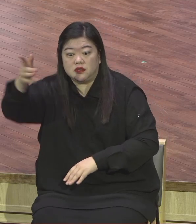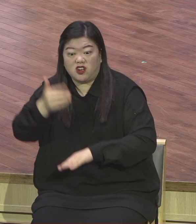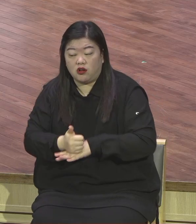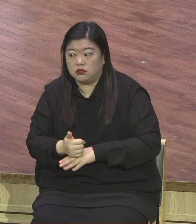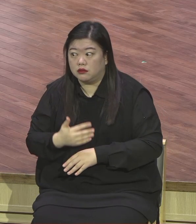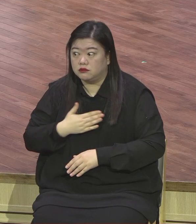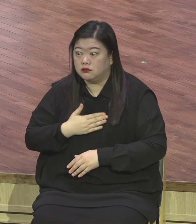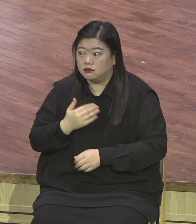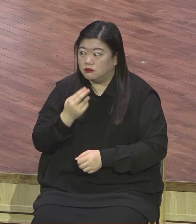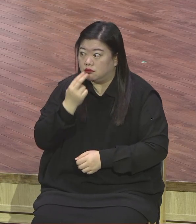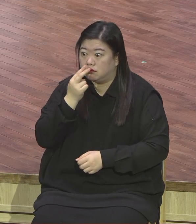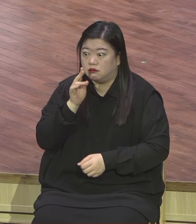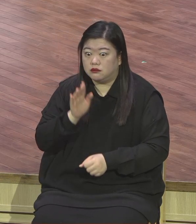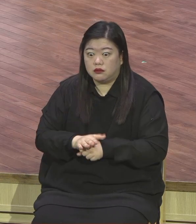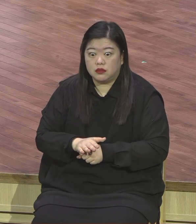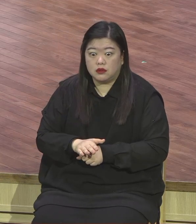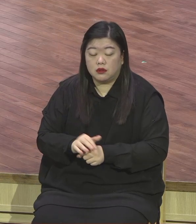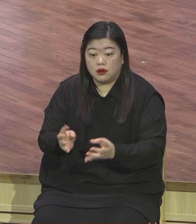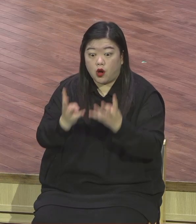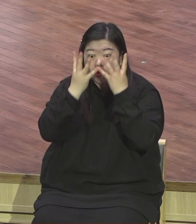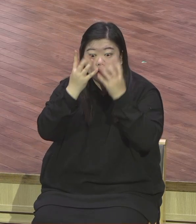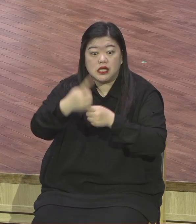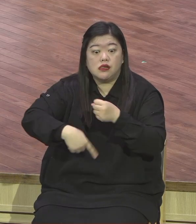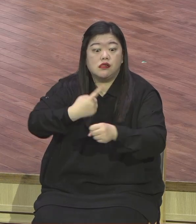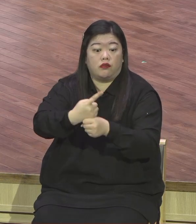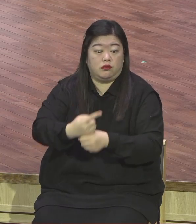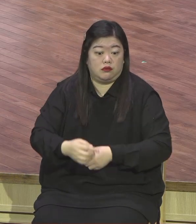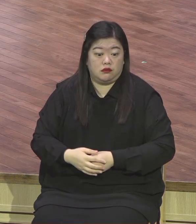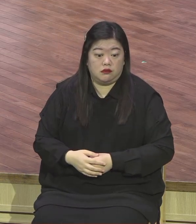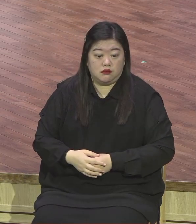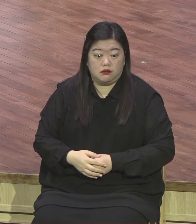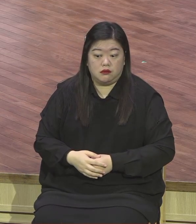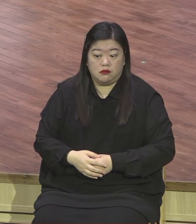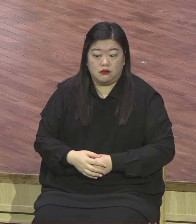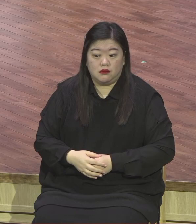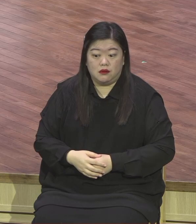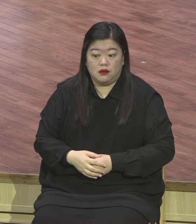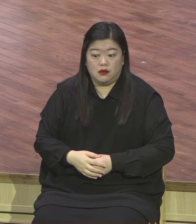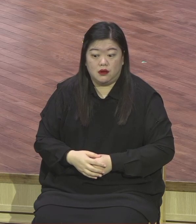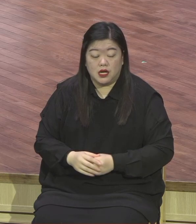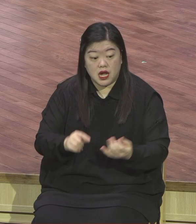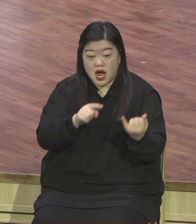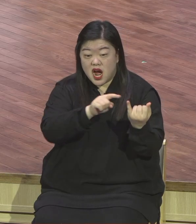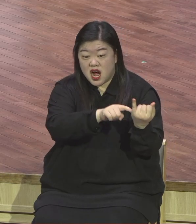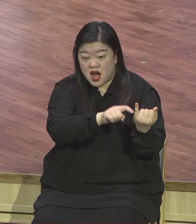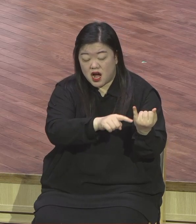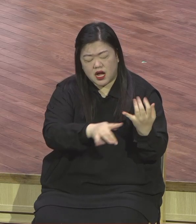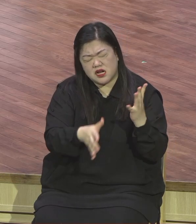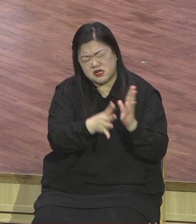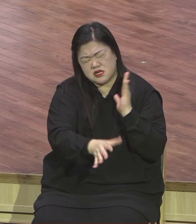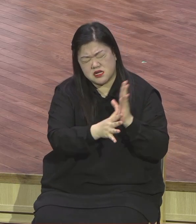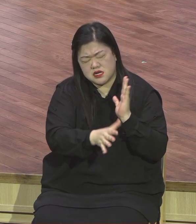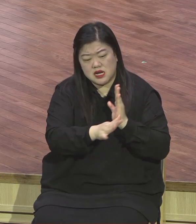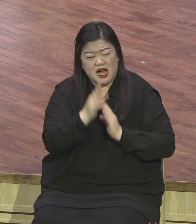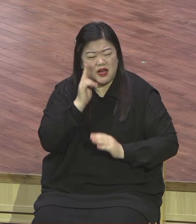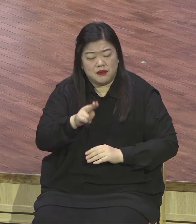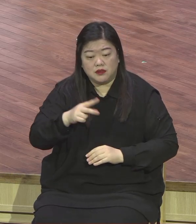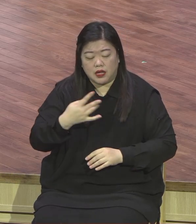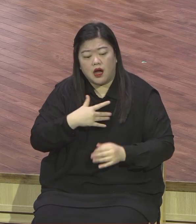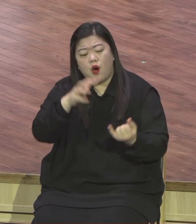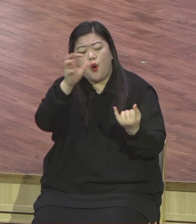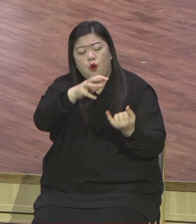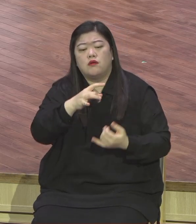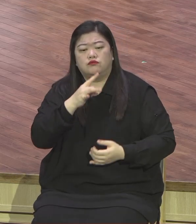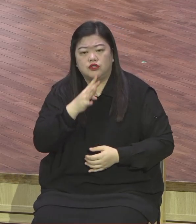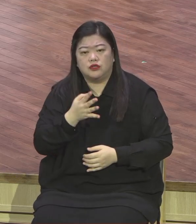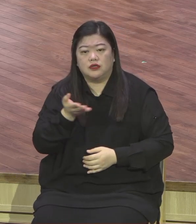얼마나 흉악불들이 많이 오는 교도소를 몇 곳에 거쳤는데 첫 들어가자마자 그 방에서부터 하나님이